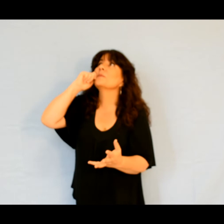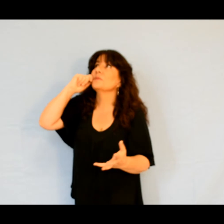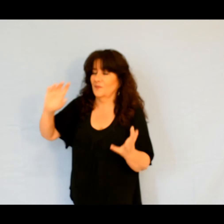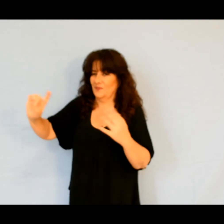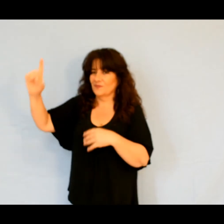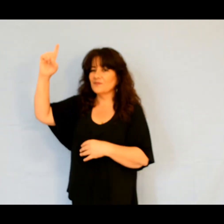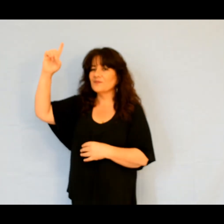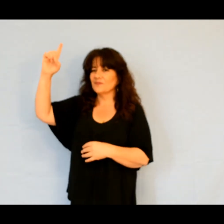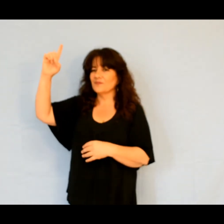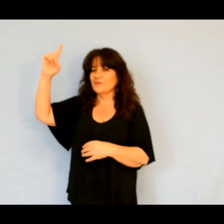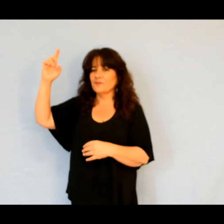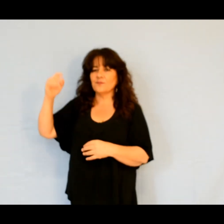Heureux les artisans de paix,